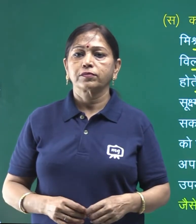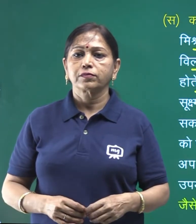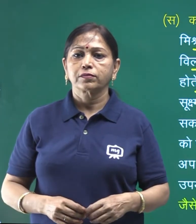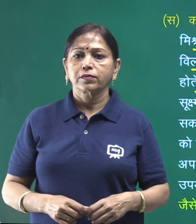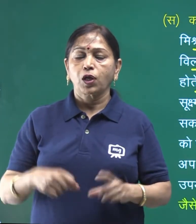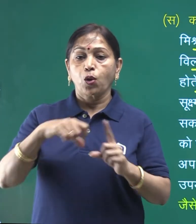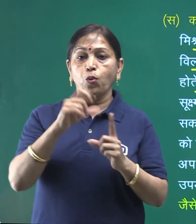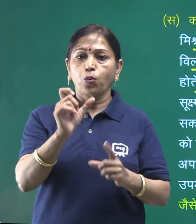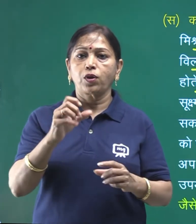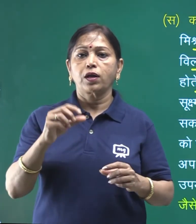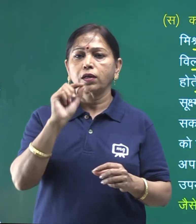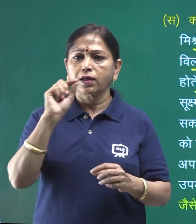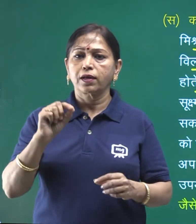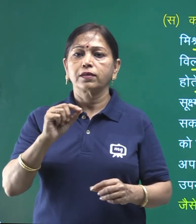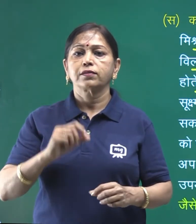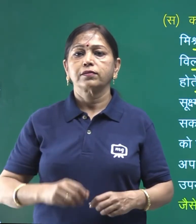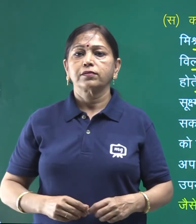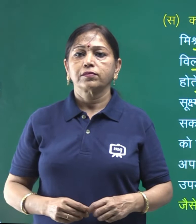कोलाइड के कण